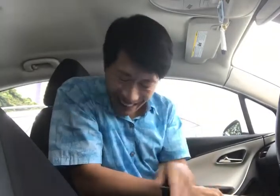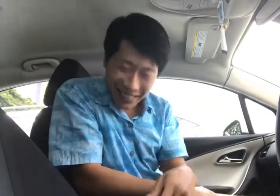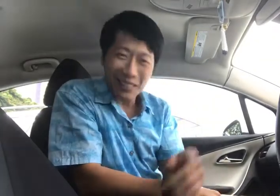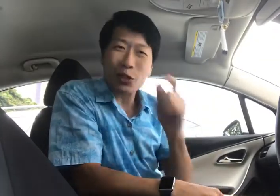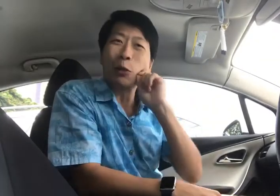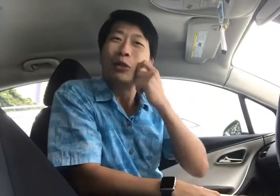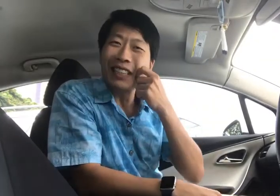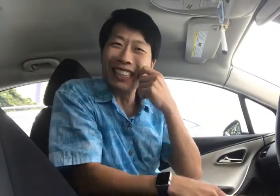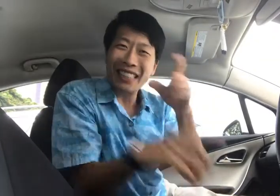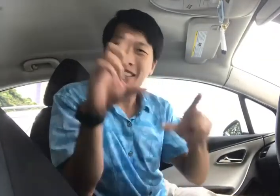ごめんなさい。